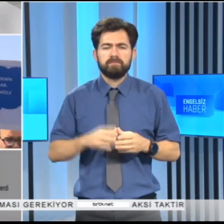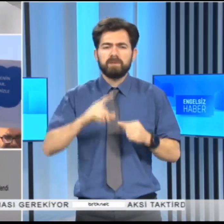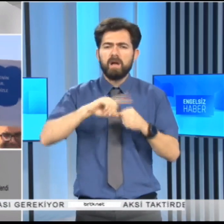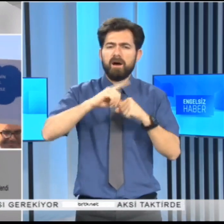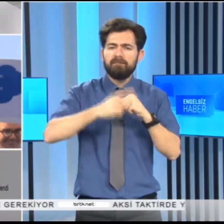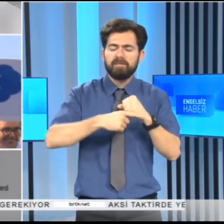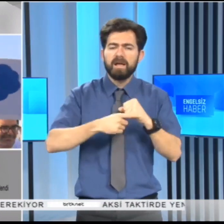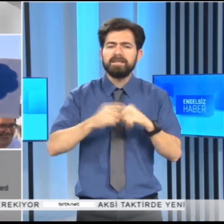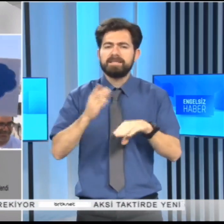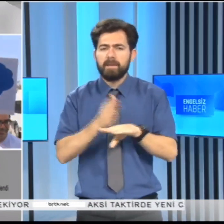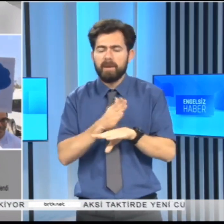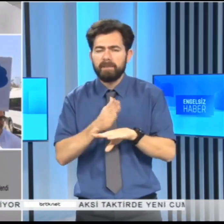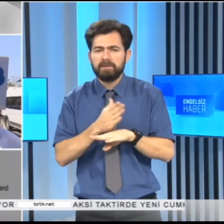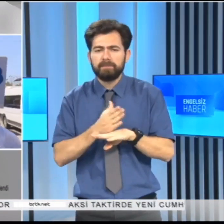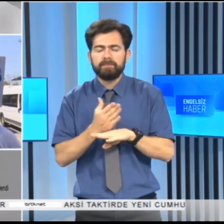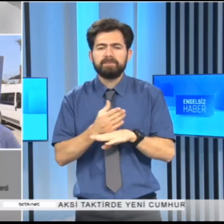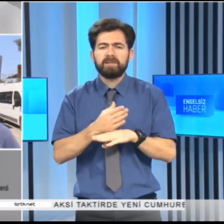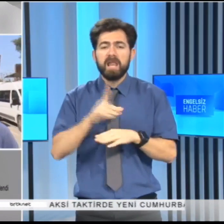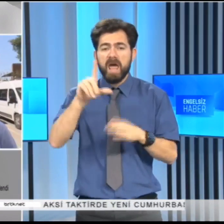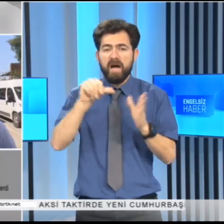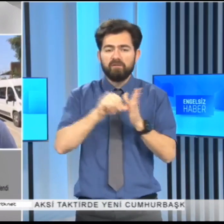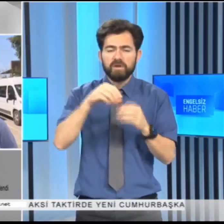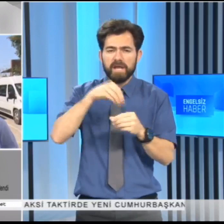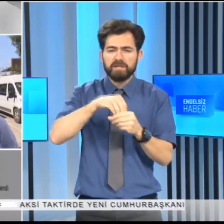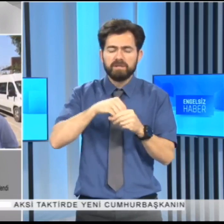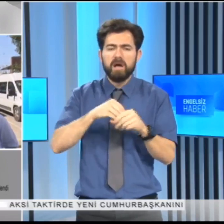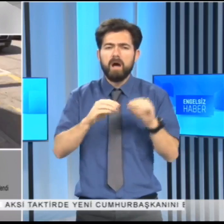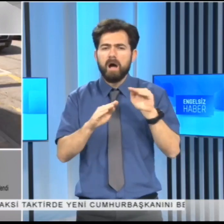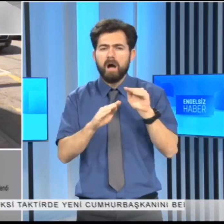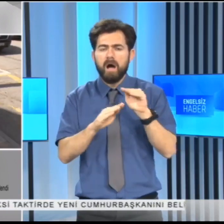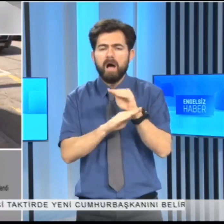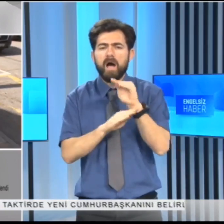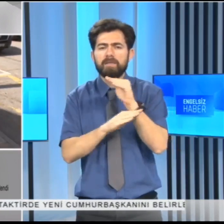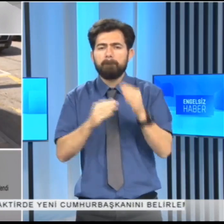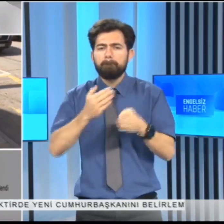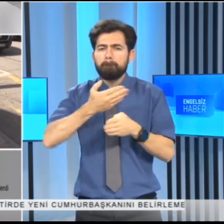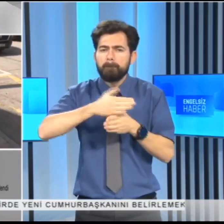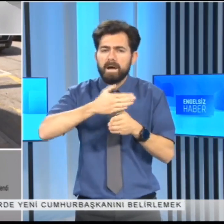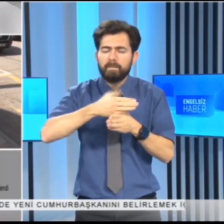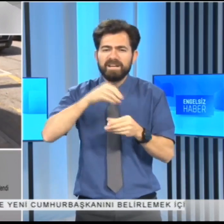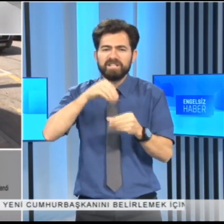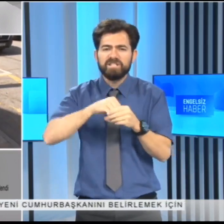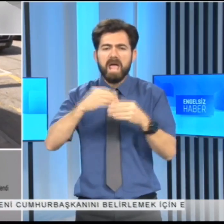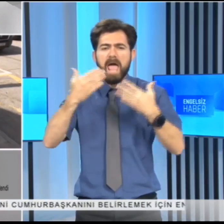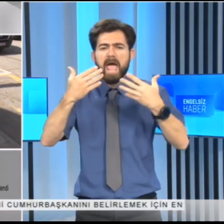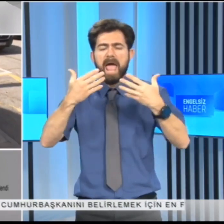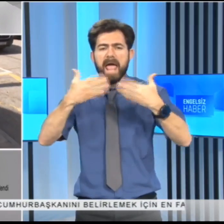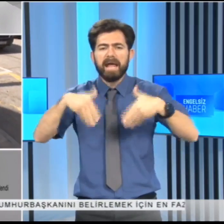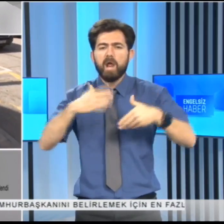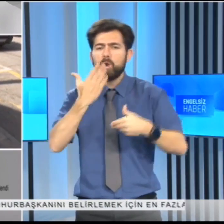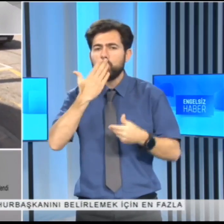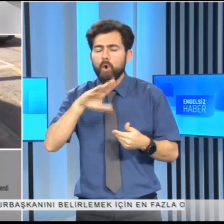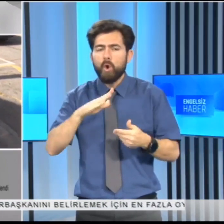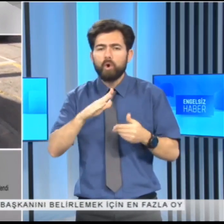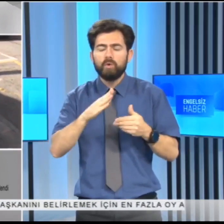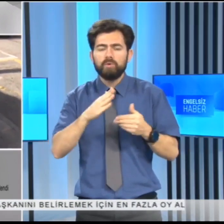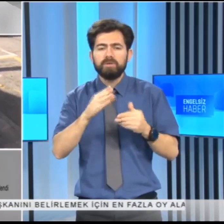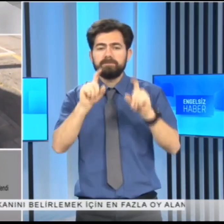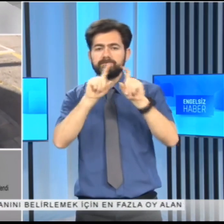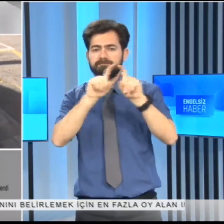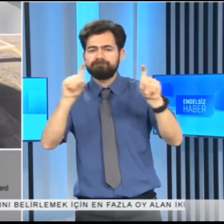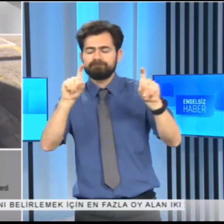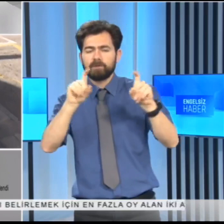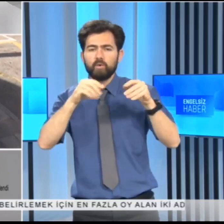Hafta dolayısıyla Lefkoşa'da "Hayatı paylaşmak için engel yok" sloganıyla kortej